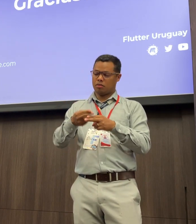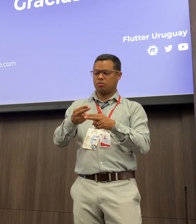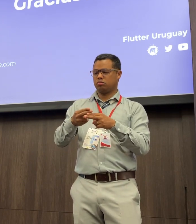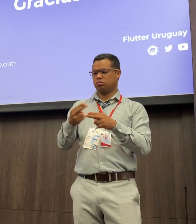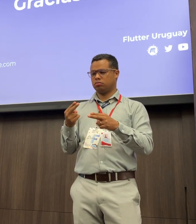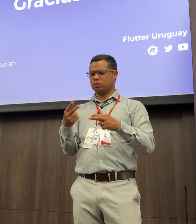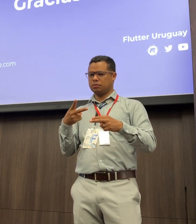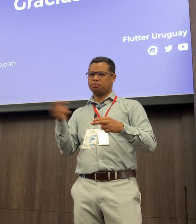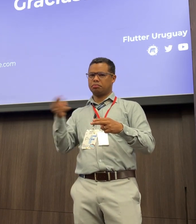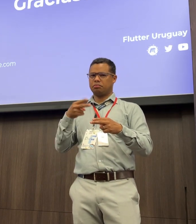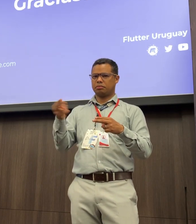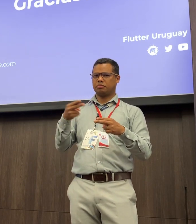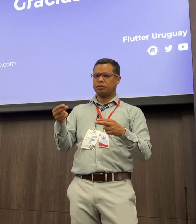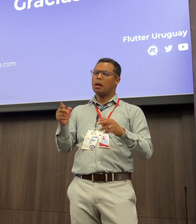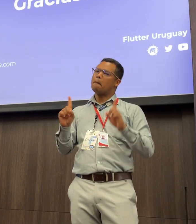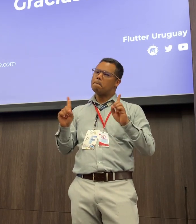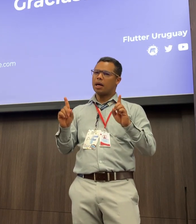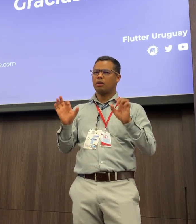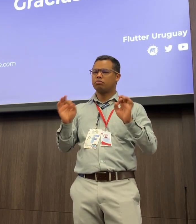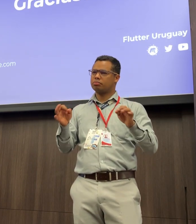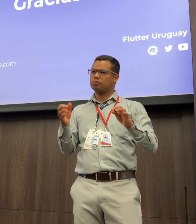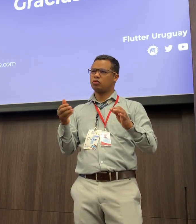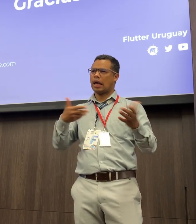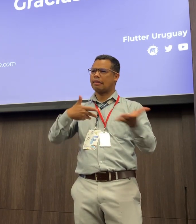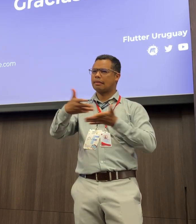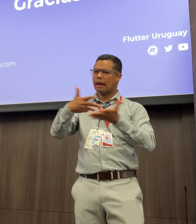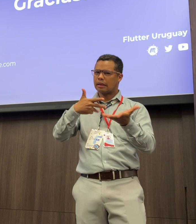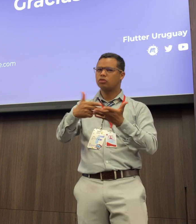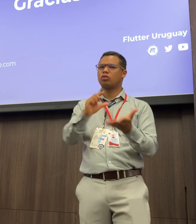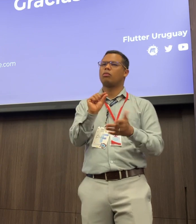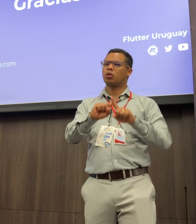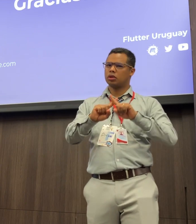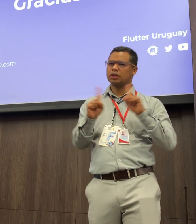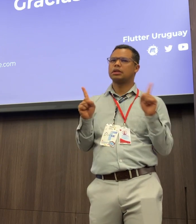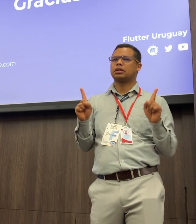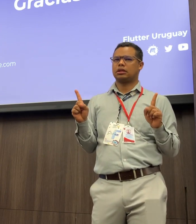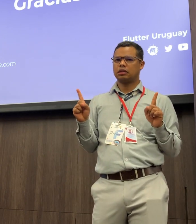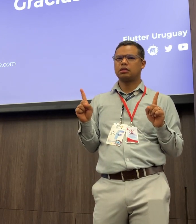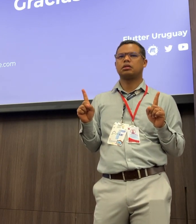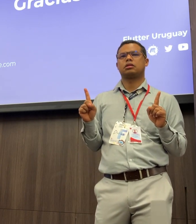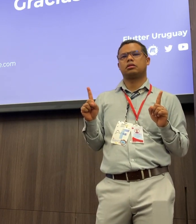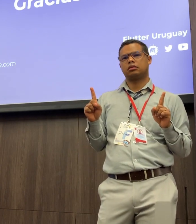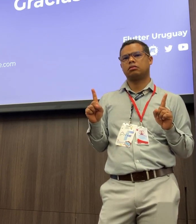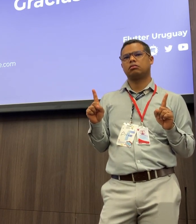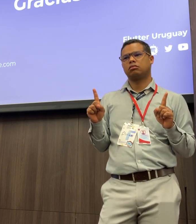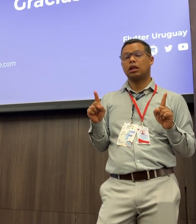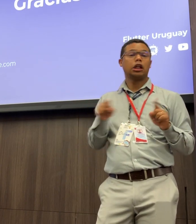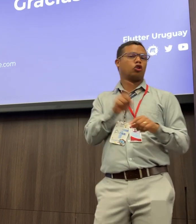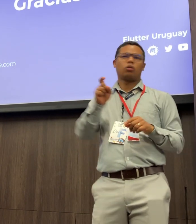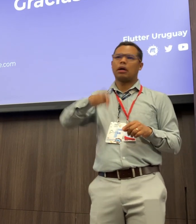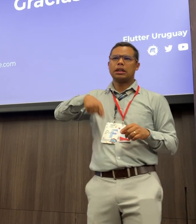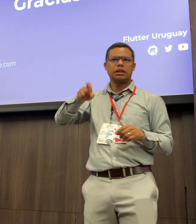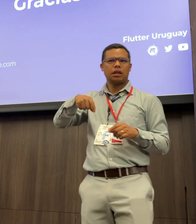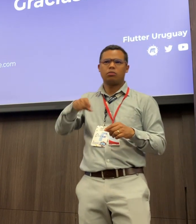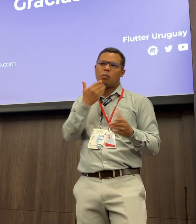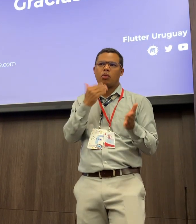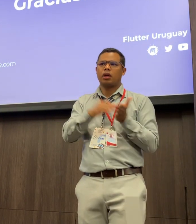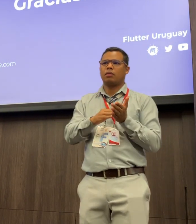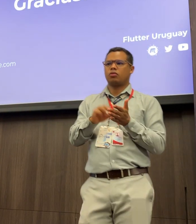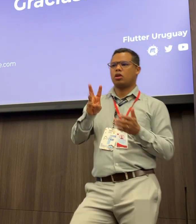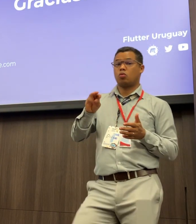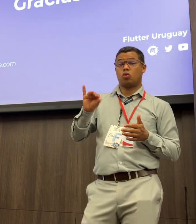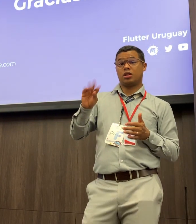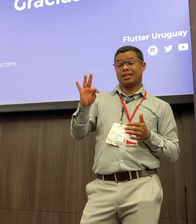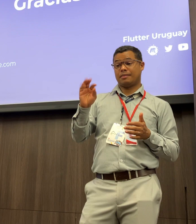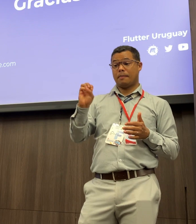pero es una interacción distinta. O sea, ahí vas a precisar, no vas a precisar una URL, porque básicamente precisas abrir un channel